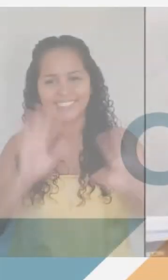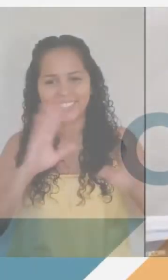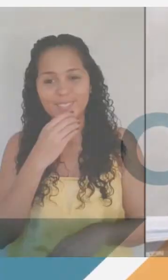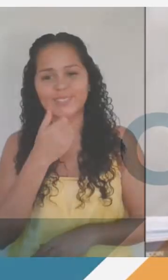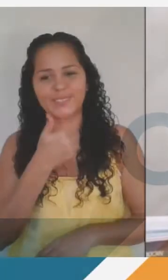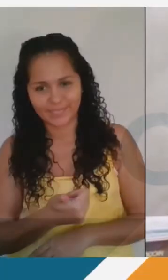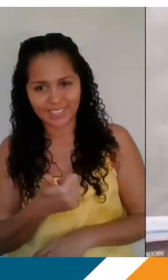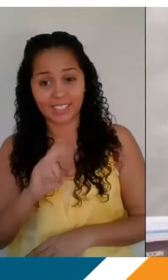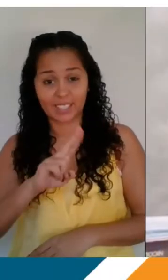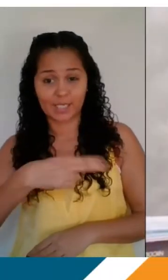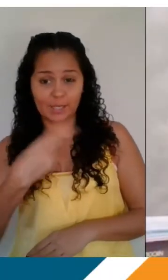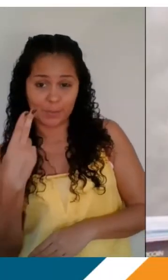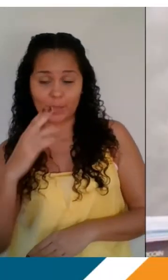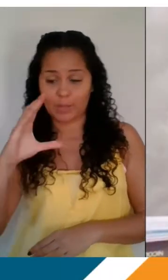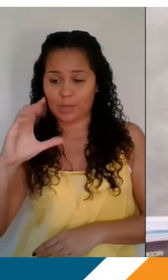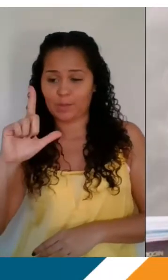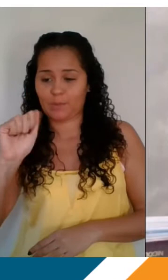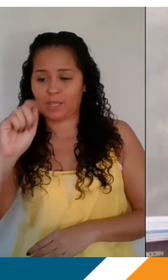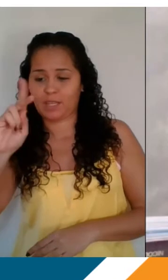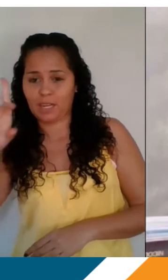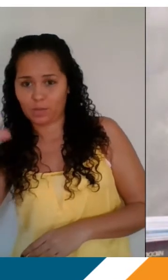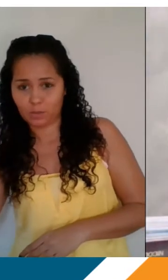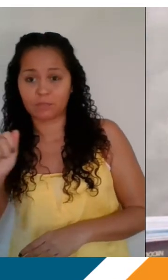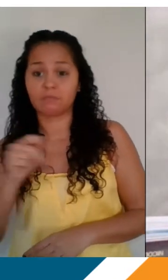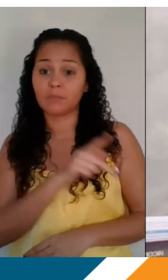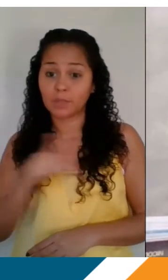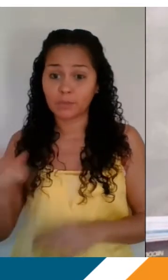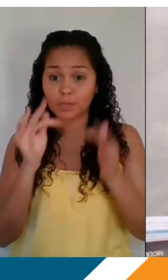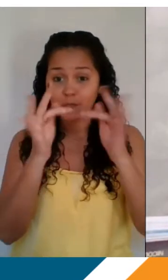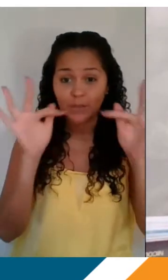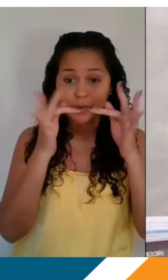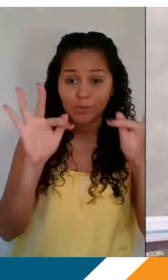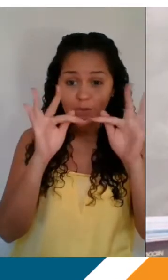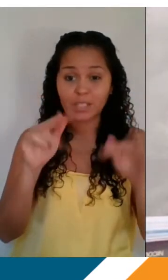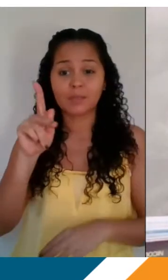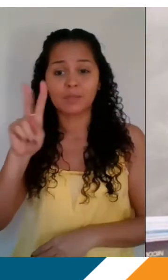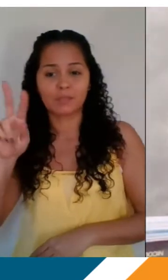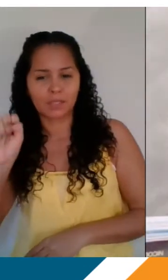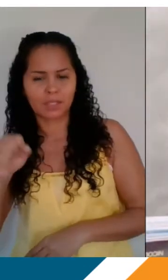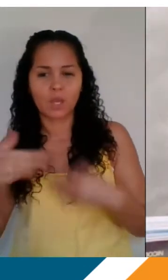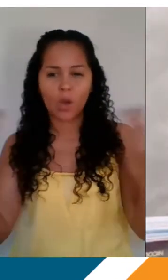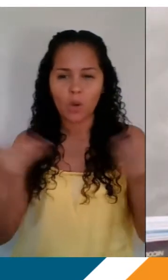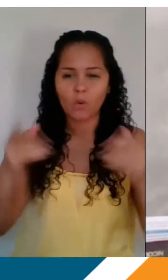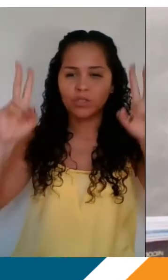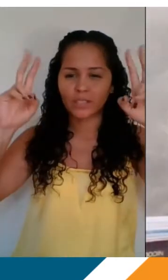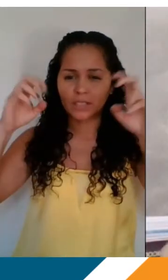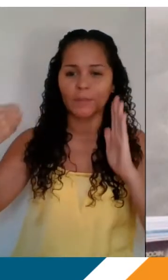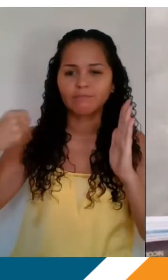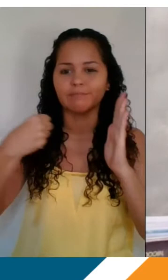Fala galera, beleza? Eu sou a Cláudia, mediadora de Física do PVS. Vou estar trabalhando com vocês hoje o